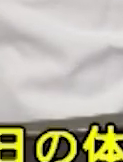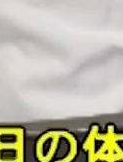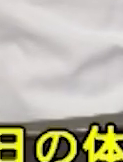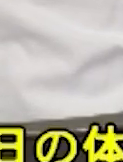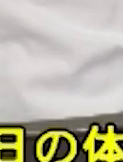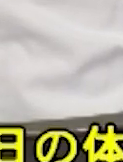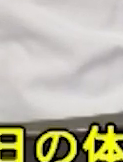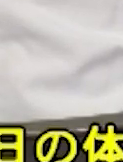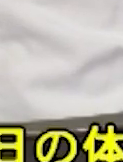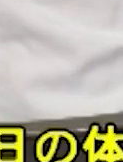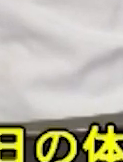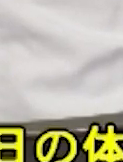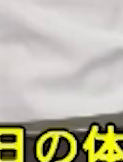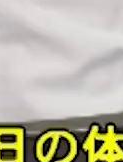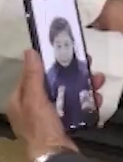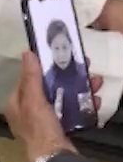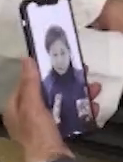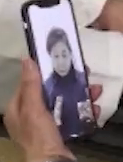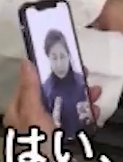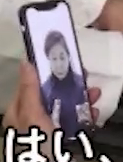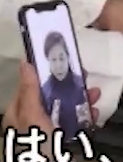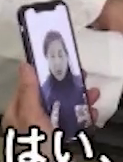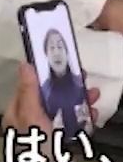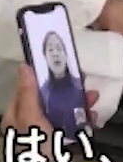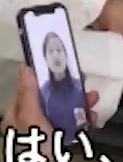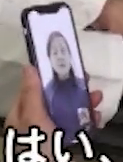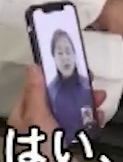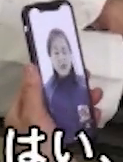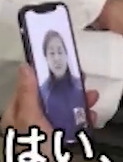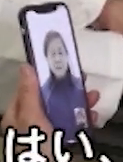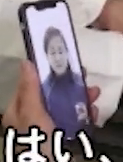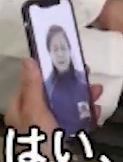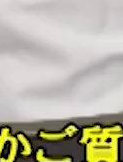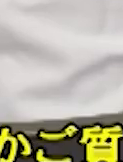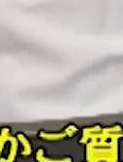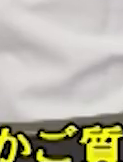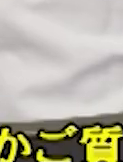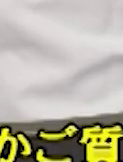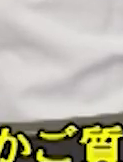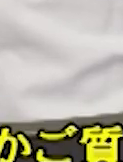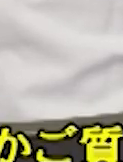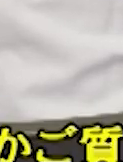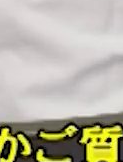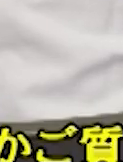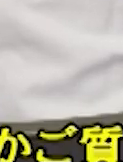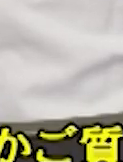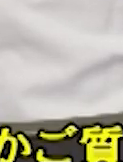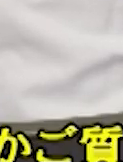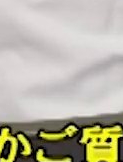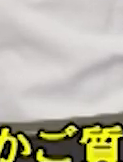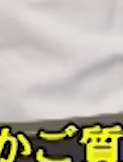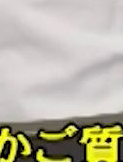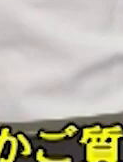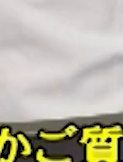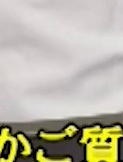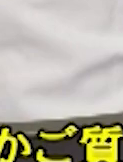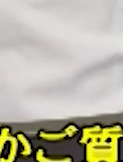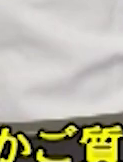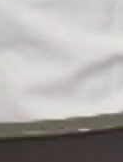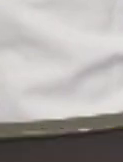今日の体調はどうですか？ はい、大丈夫です。 何かご質問ありませんか？